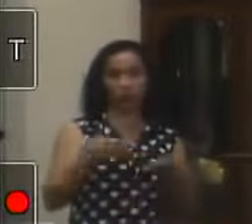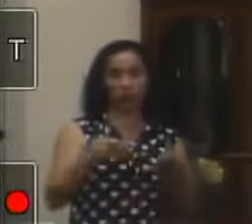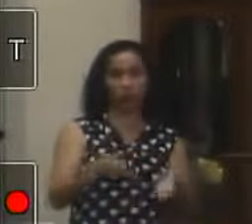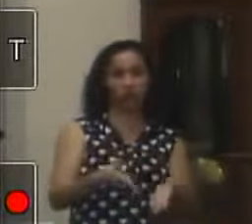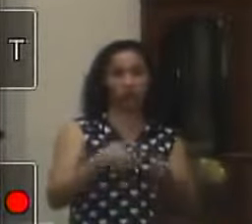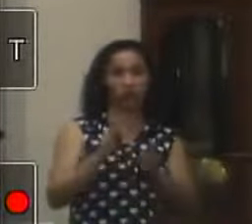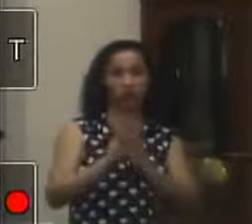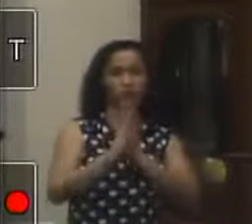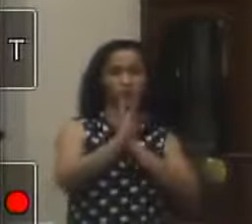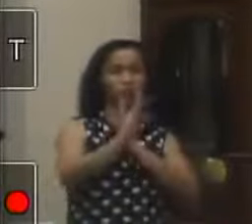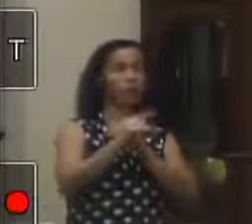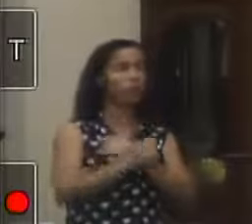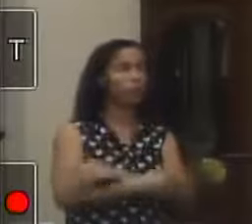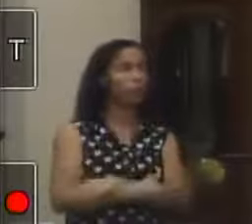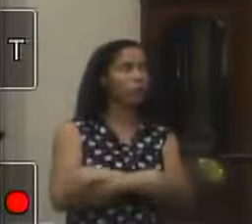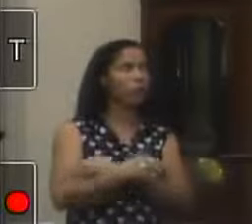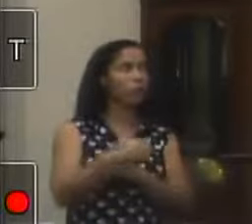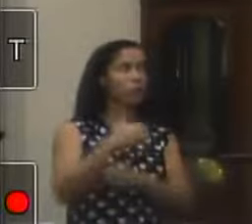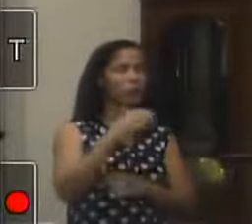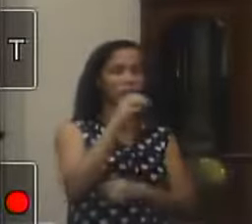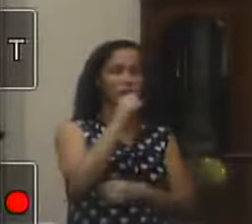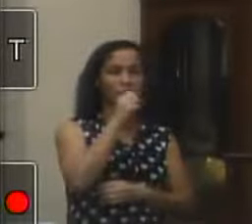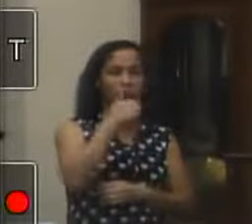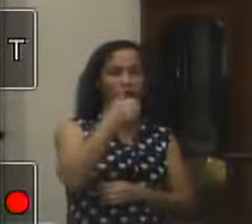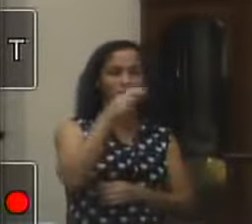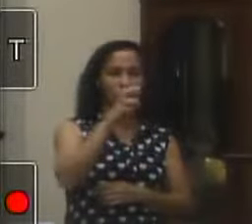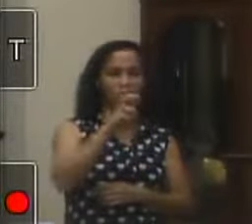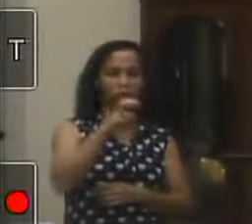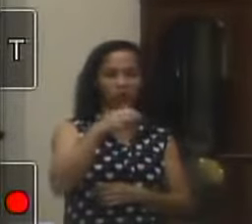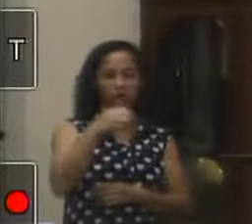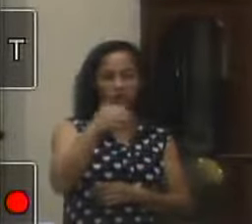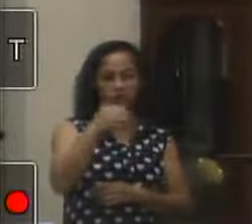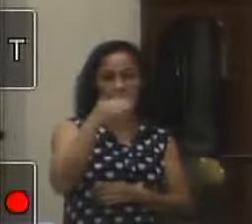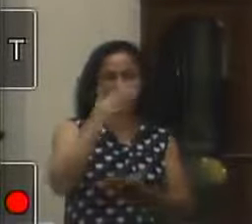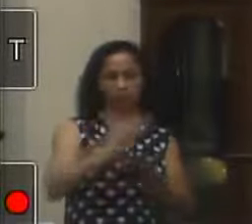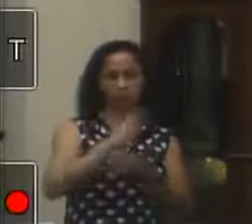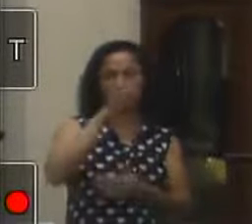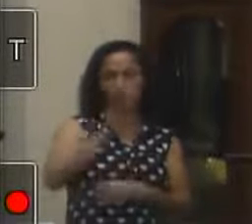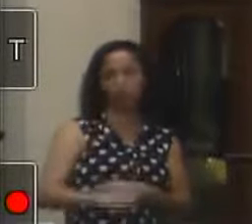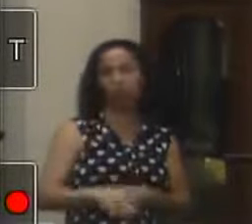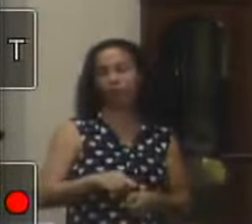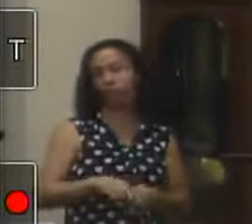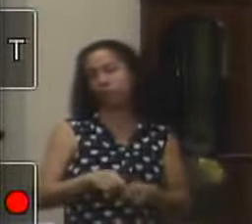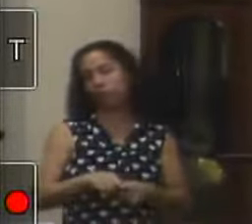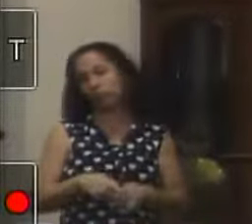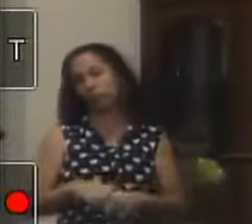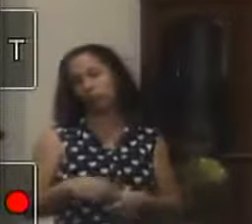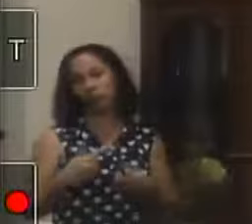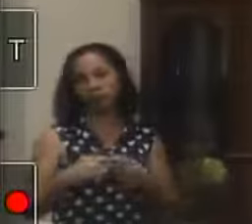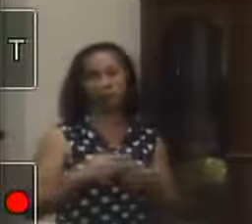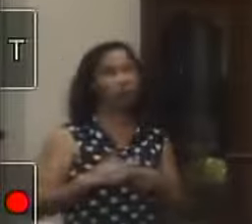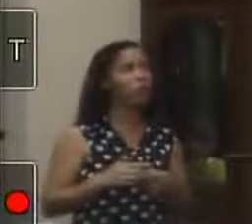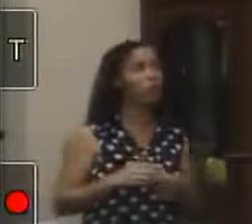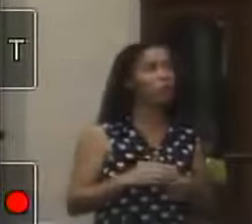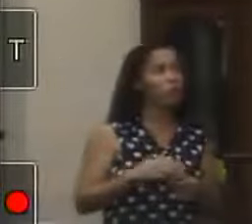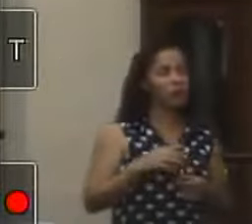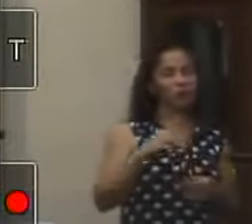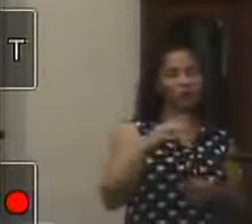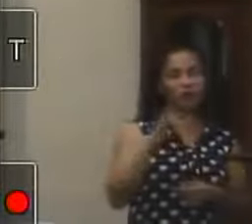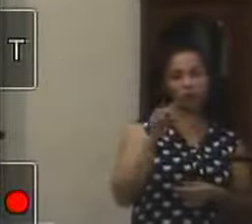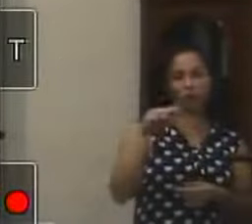chegada. Sábado, 13h30, vamos reforçar a divulgação para que a gente tenha essa demanda e a Fundação Leão 13 vai estar